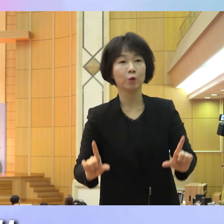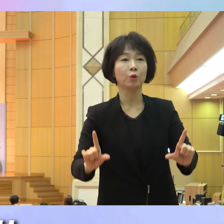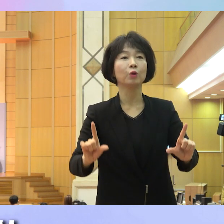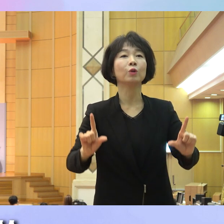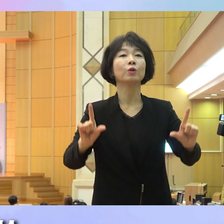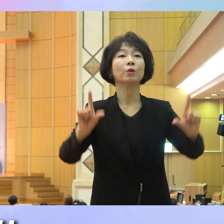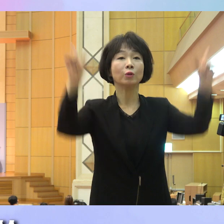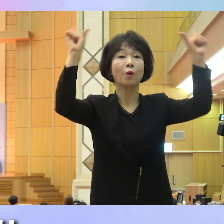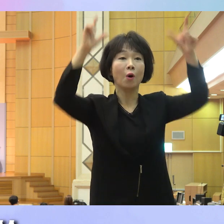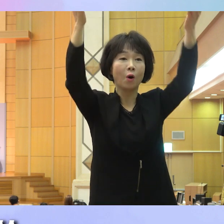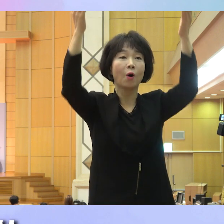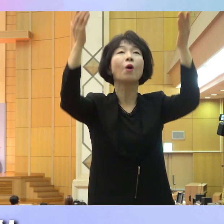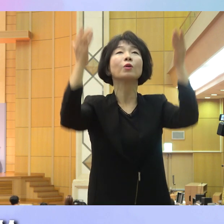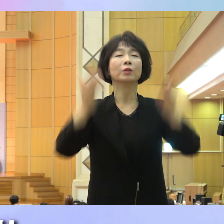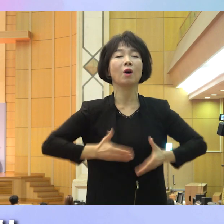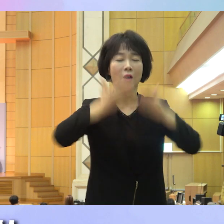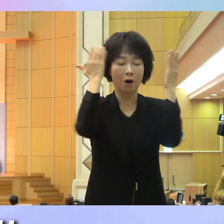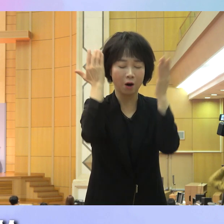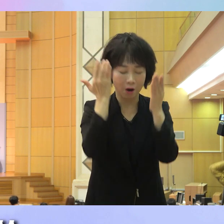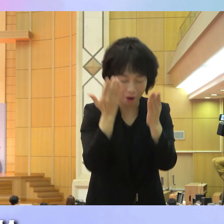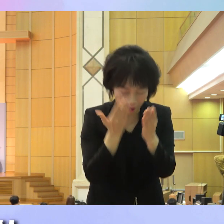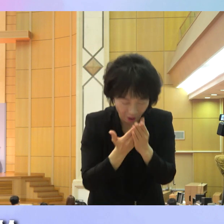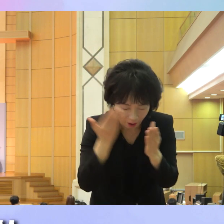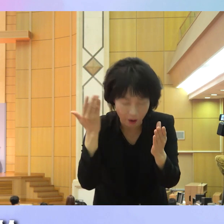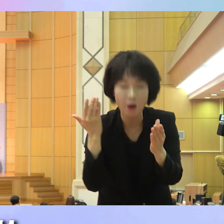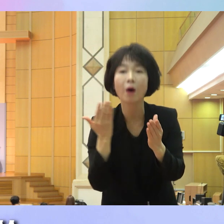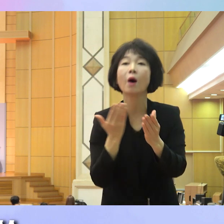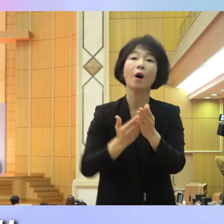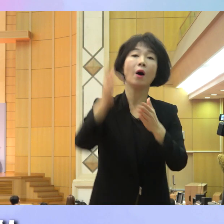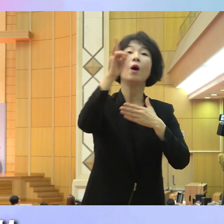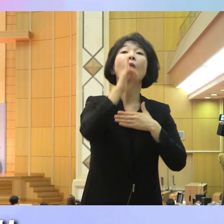새날 주소서.